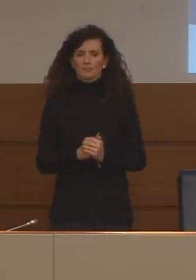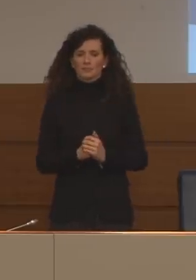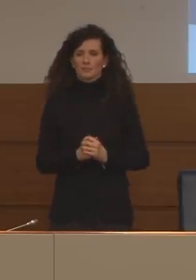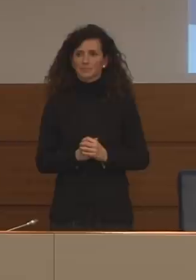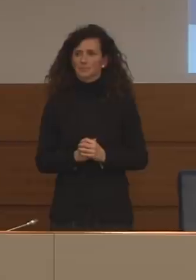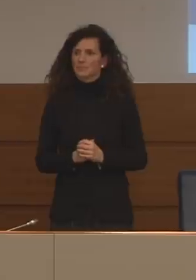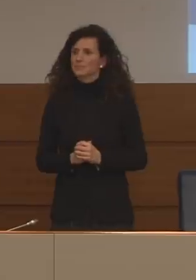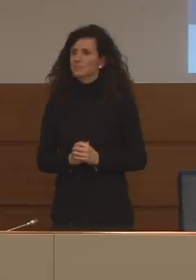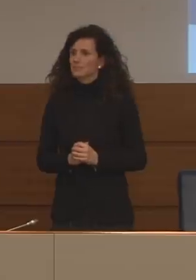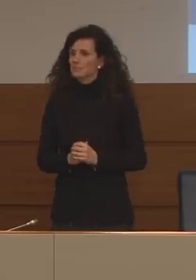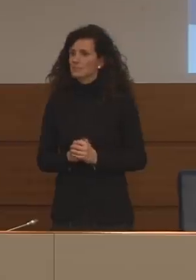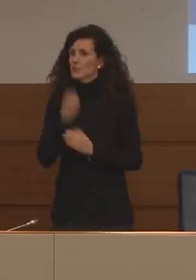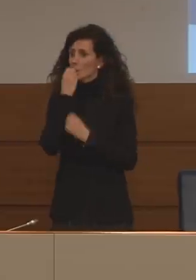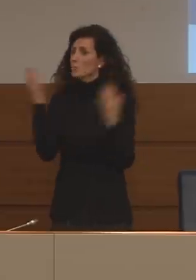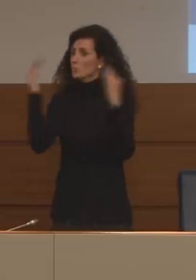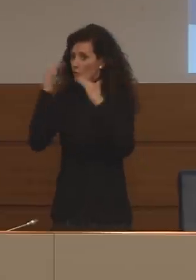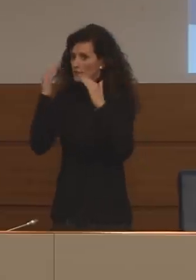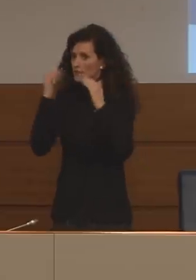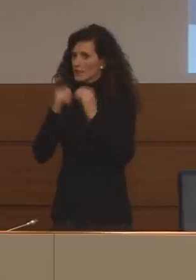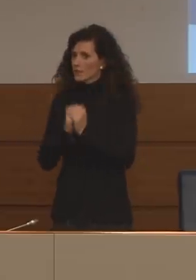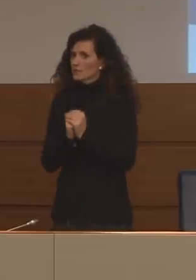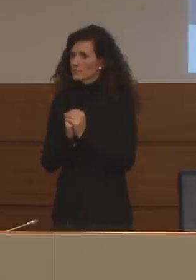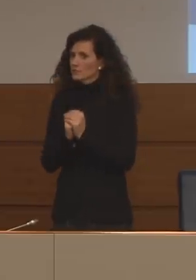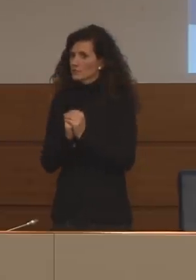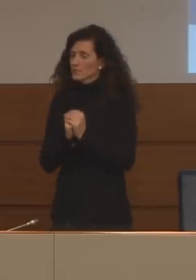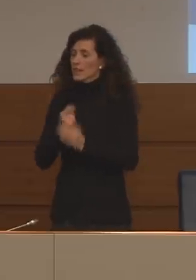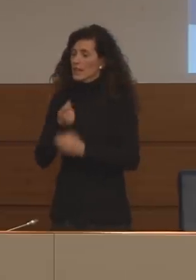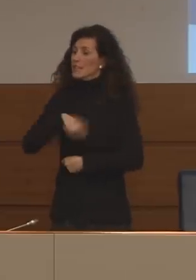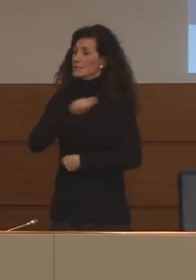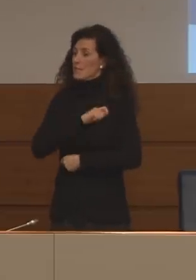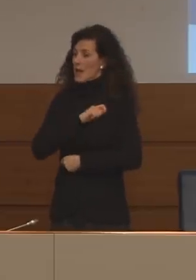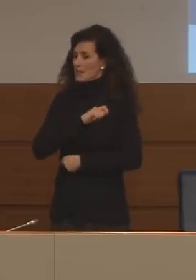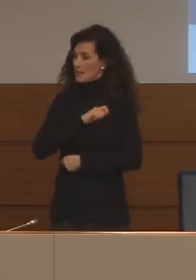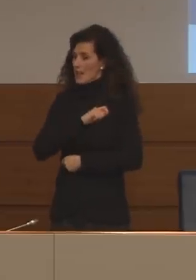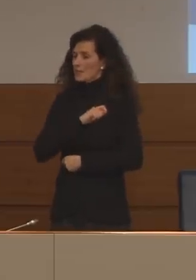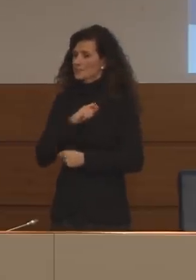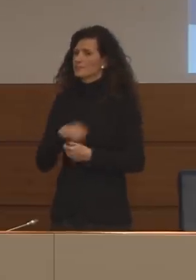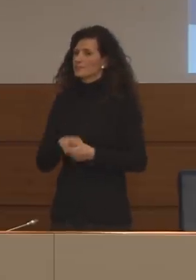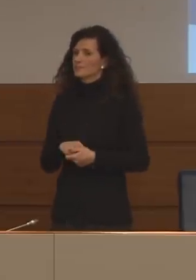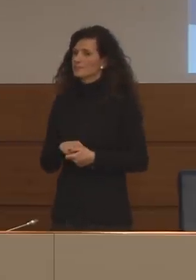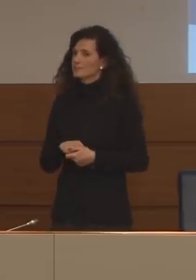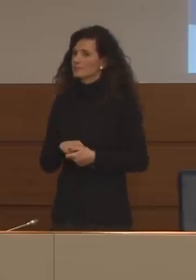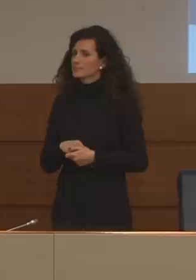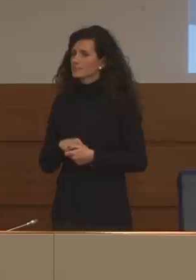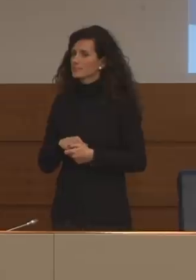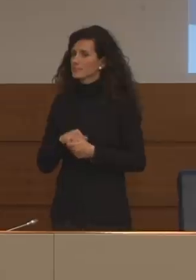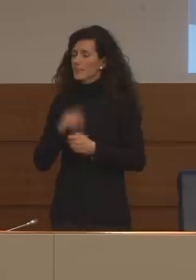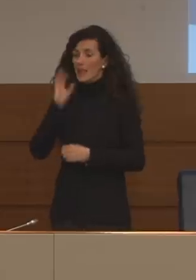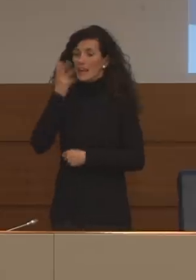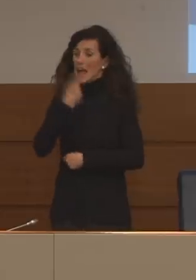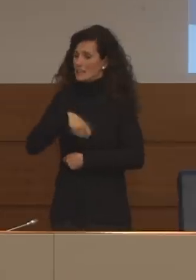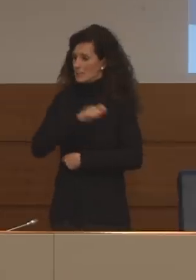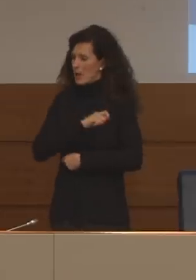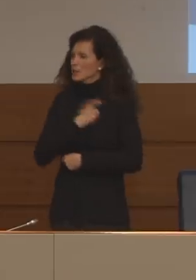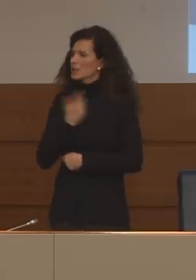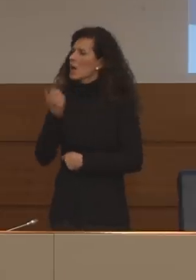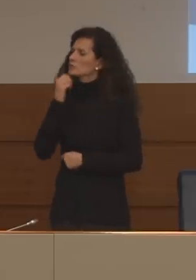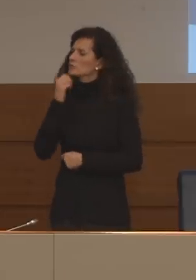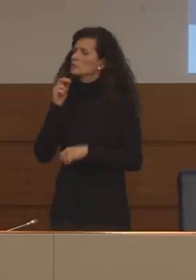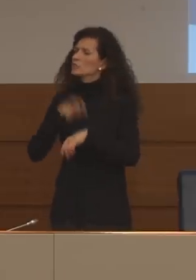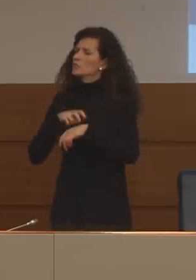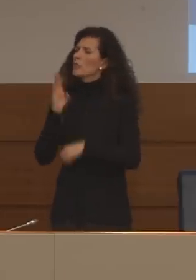buonasera catena serio della spagna signor borrelli se come questa non è una crisi e